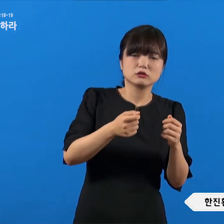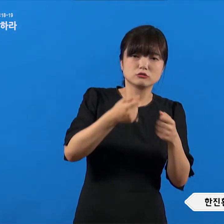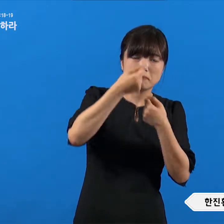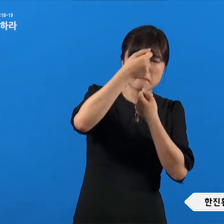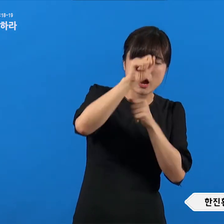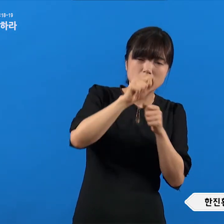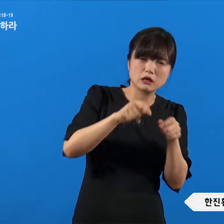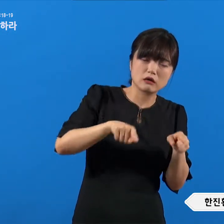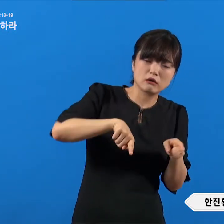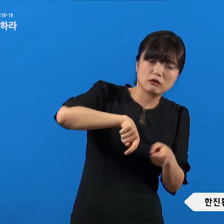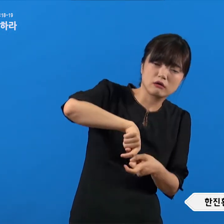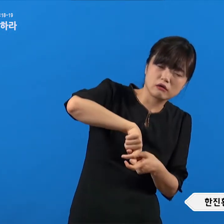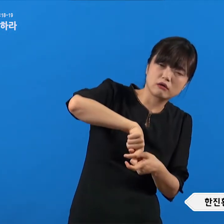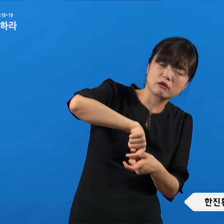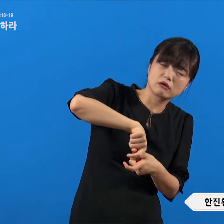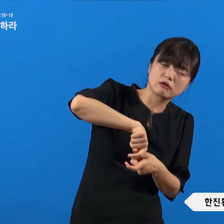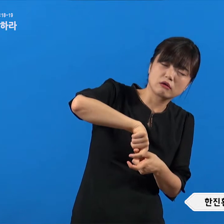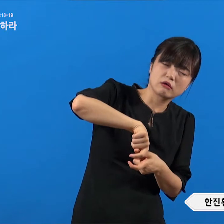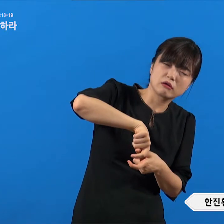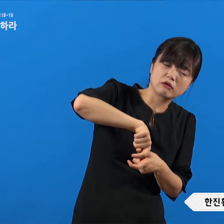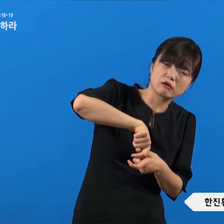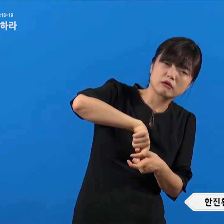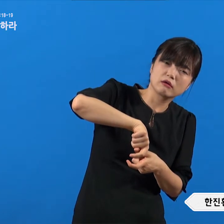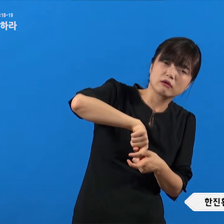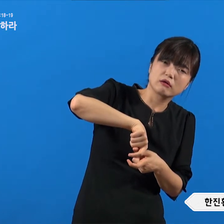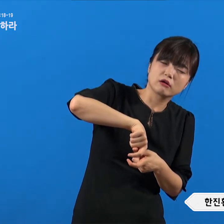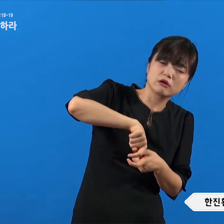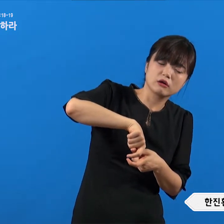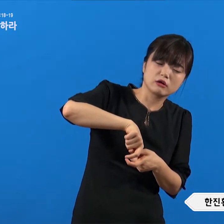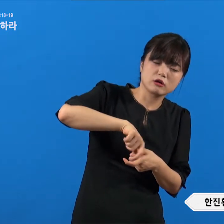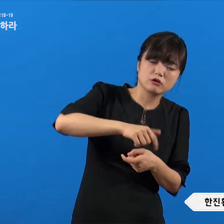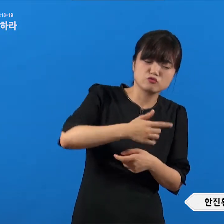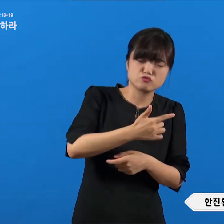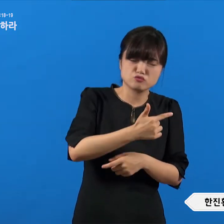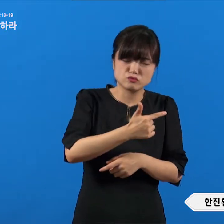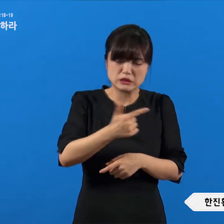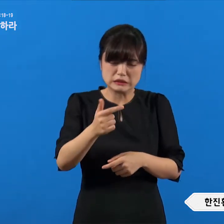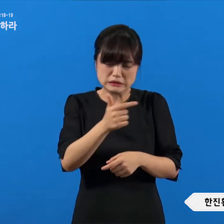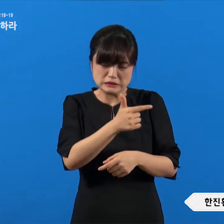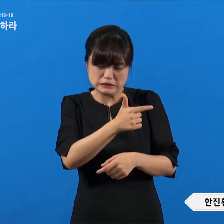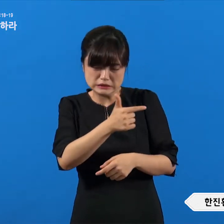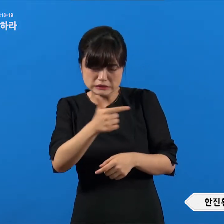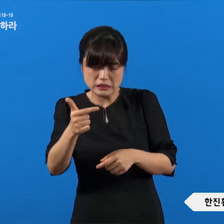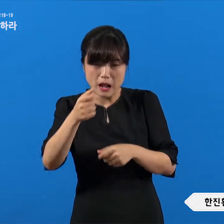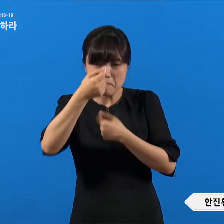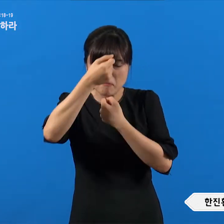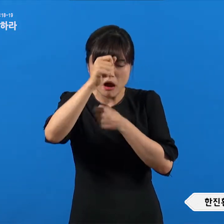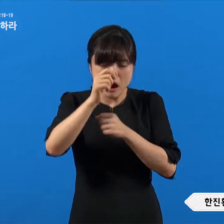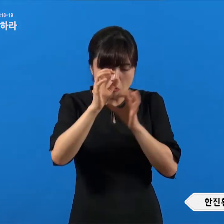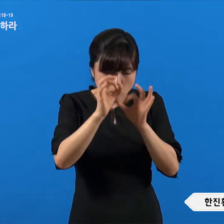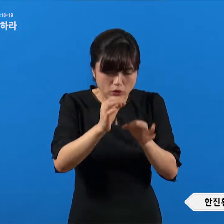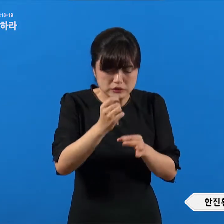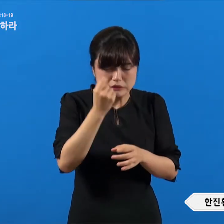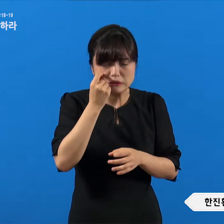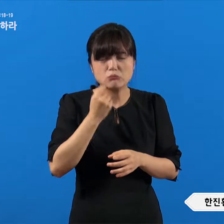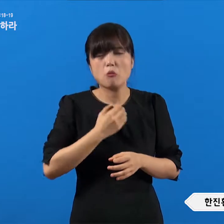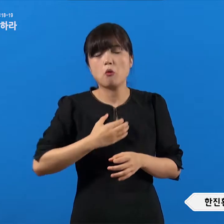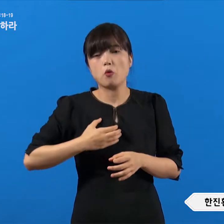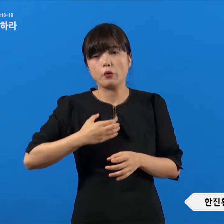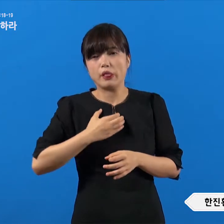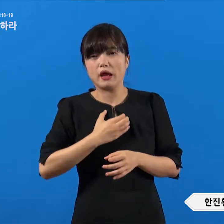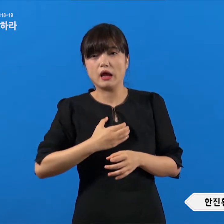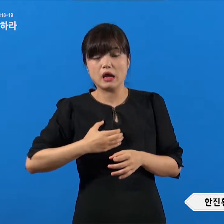두 발바닥이 하늘을 향해 누워 있었다. 유난히 긴 두 발바닥이 슬퍼 보였다.